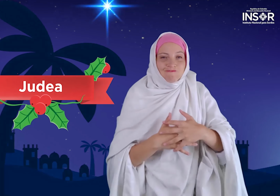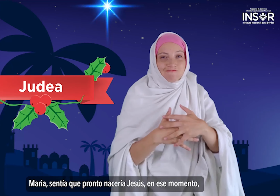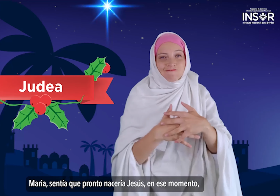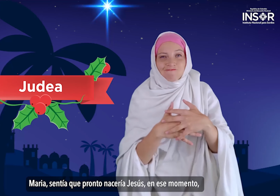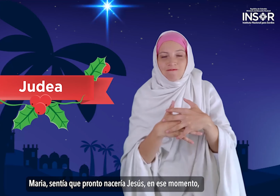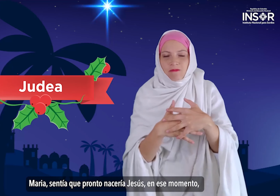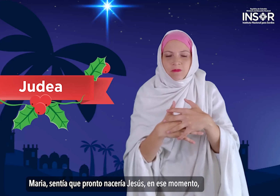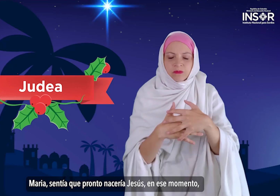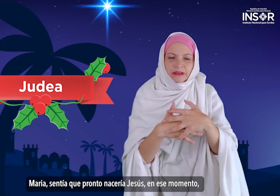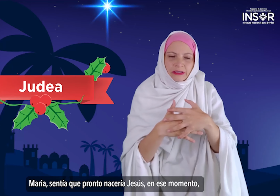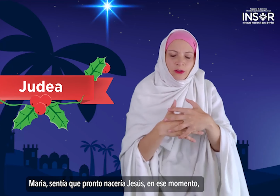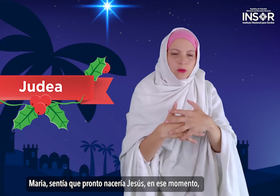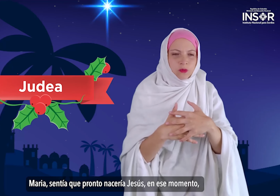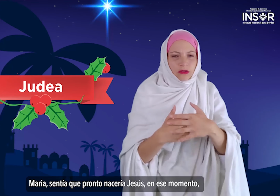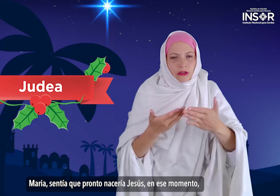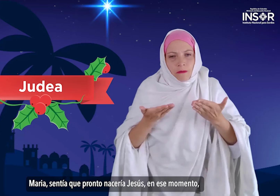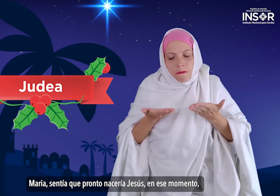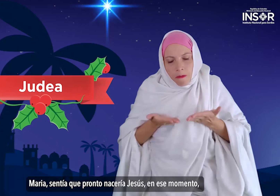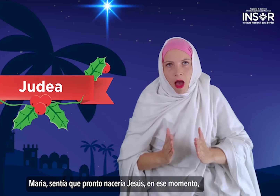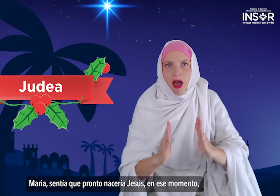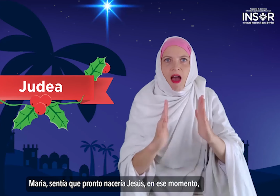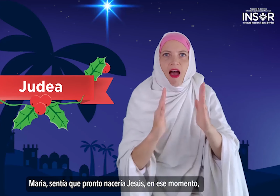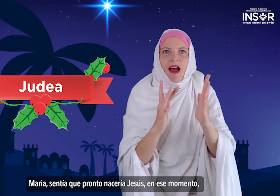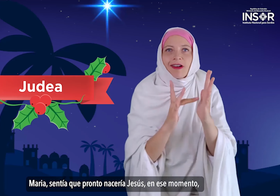María sentía que pronto nacería Jesús.